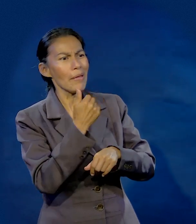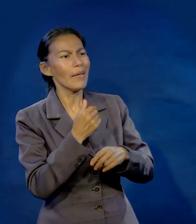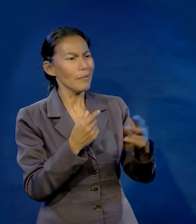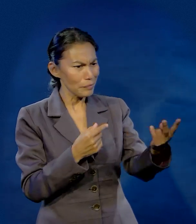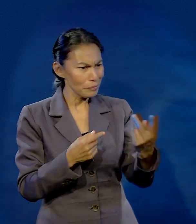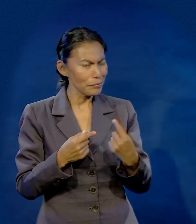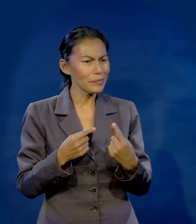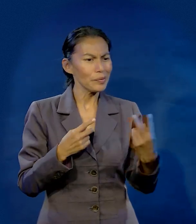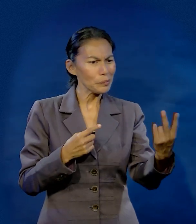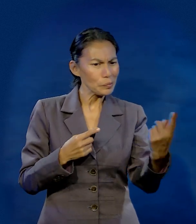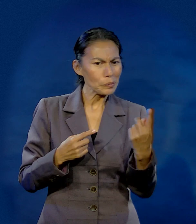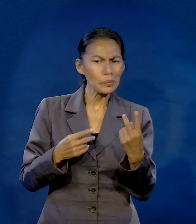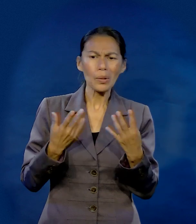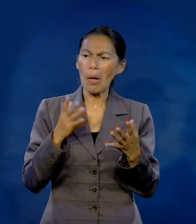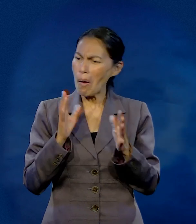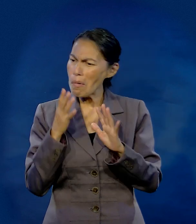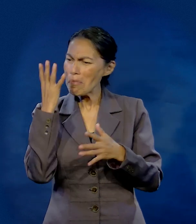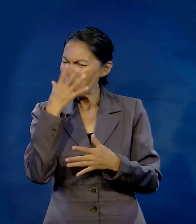favor